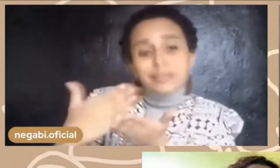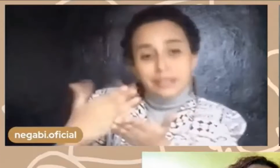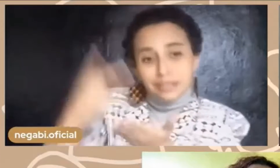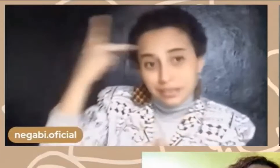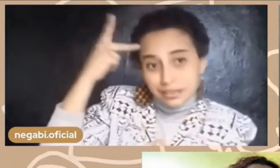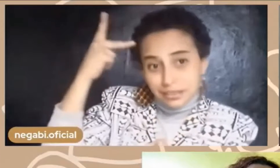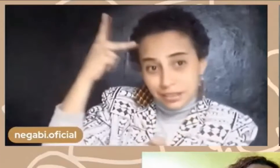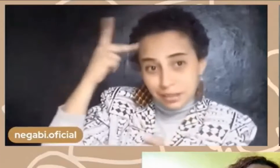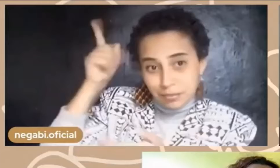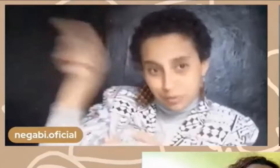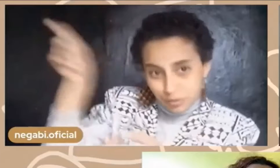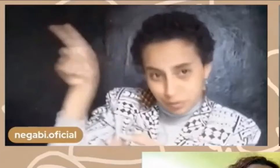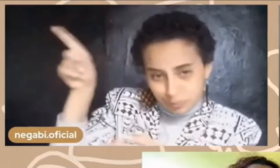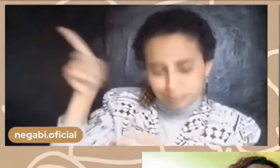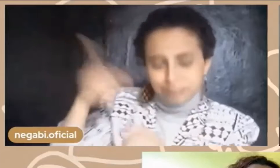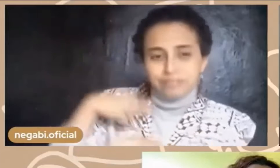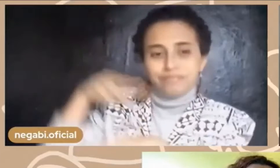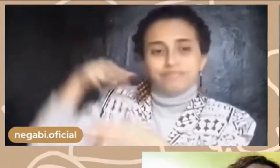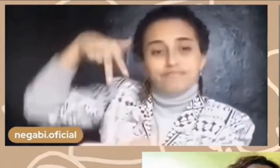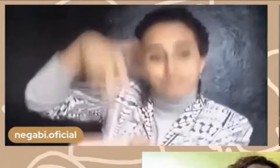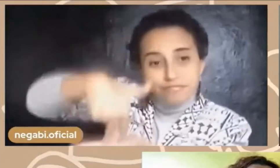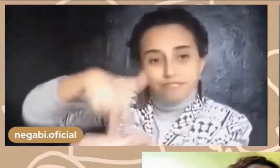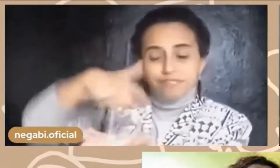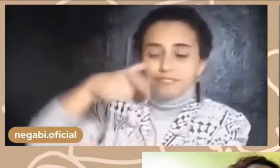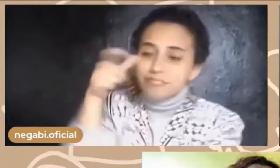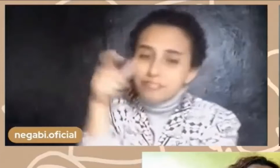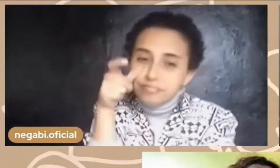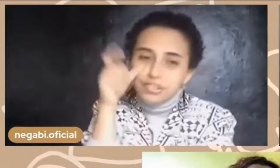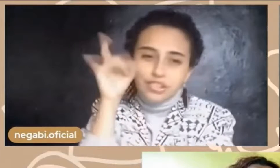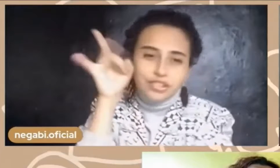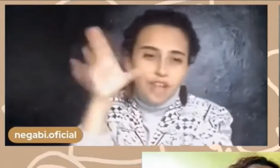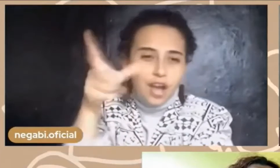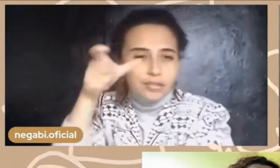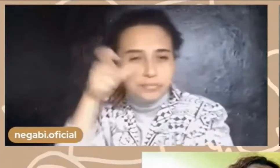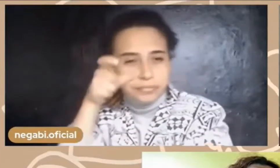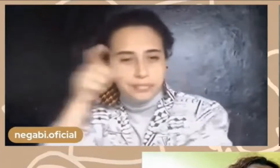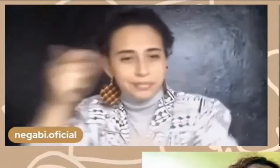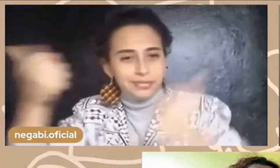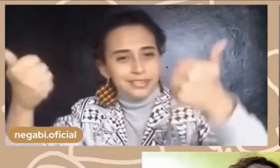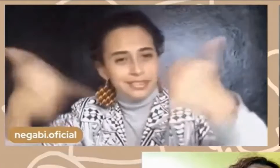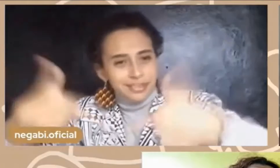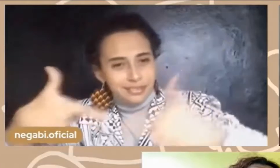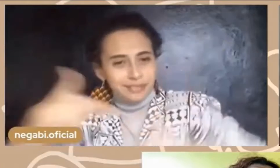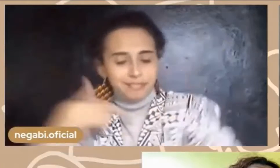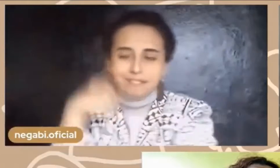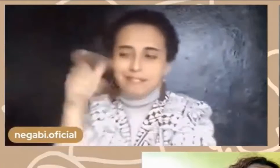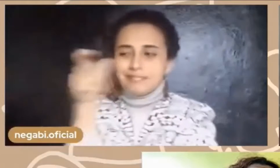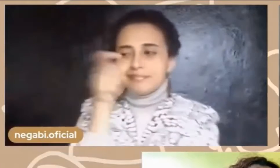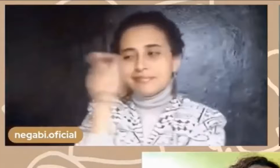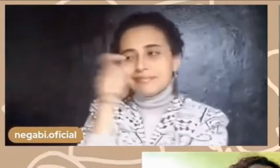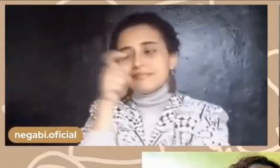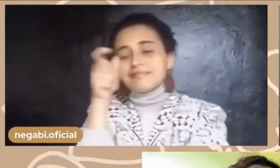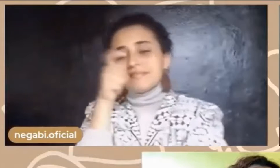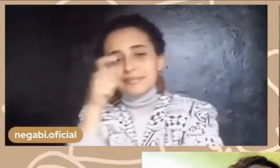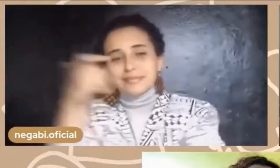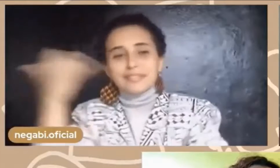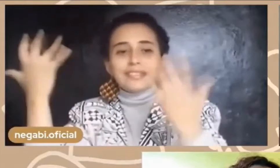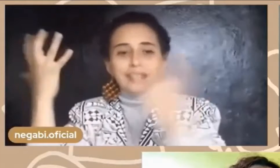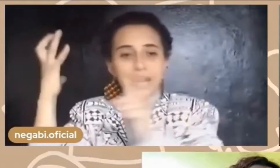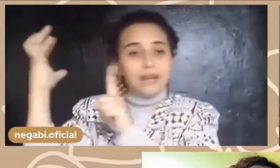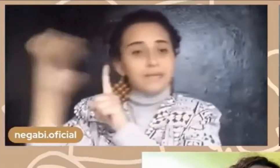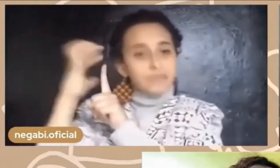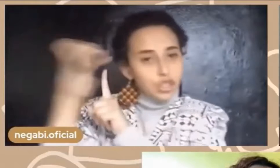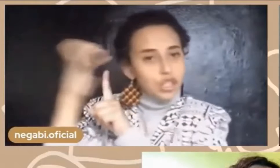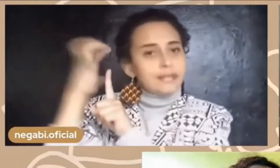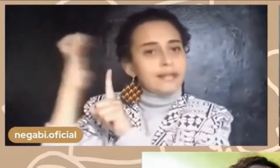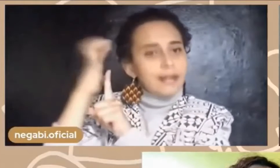e isso se dava ao longo do tempo, isso me causava uma angústia. E em São Paulo, eu fui somente para observar os